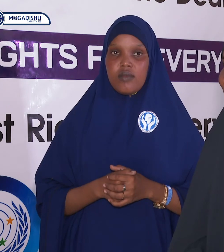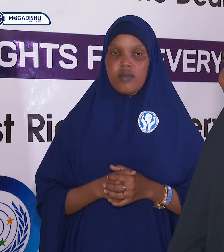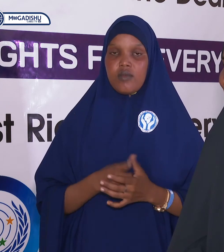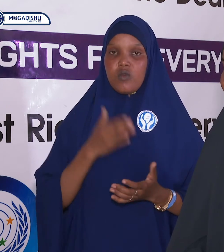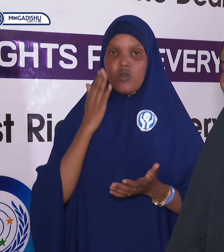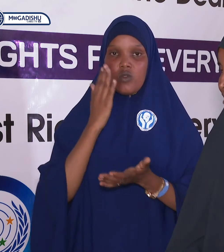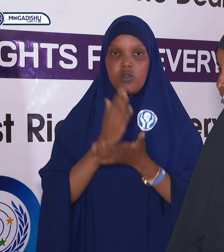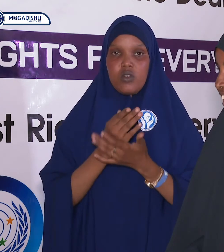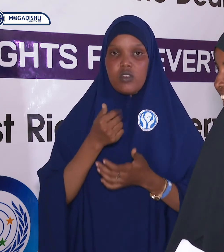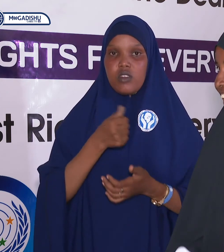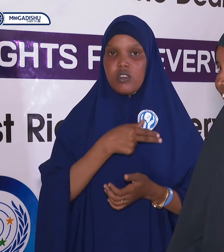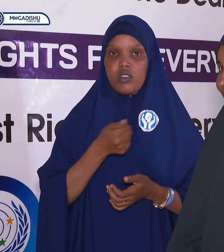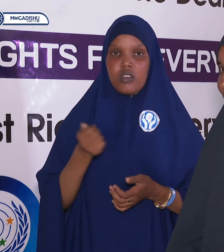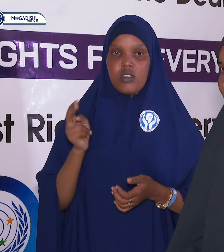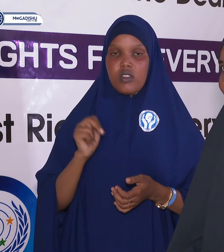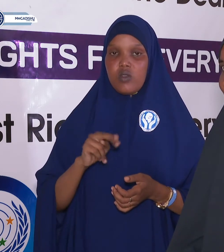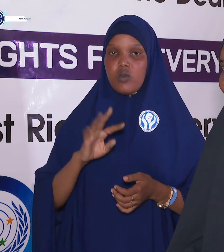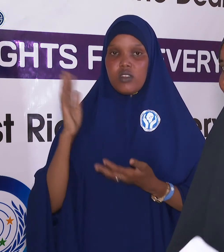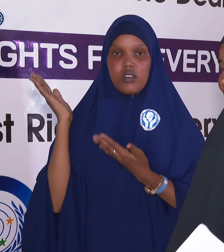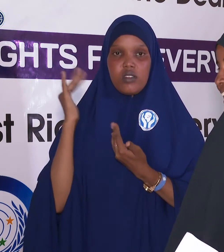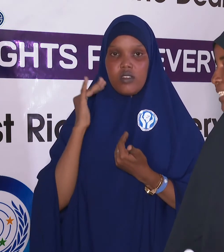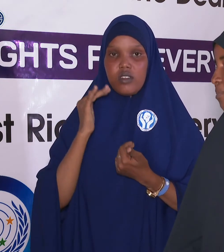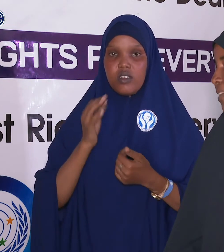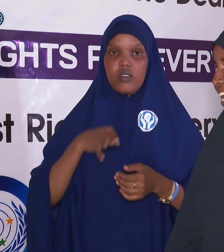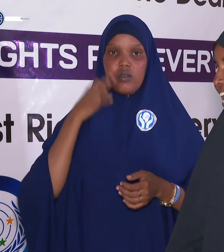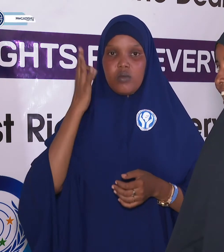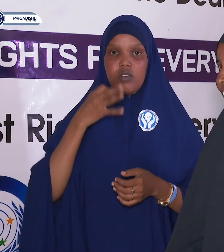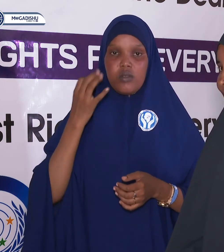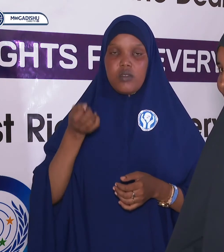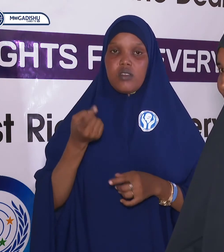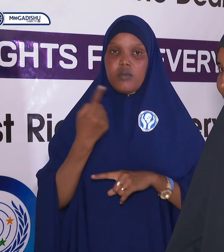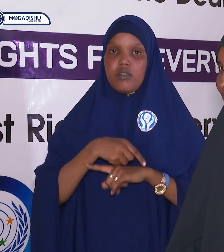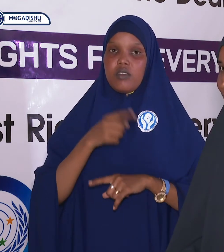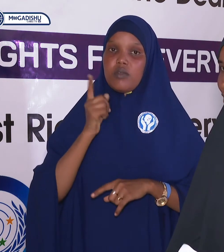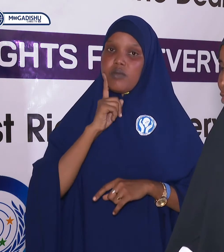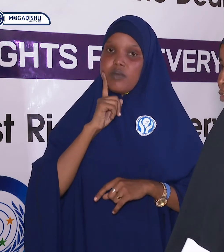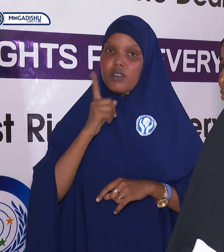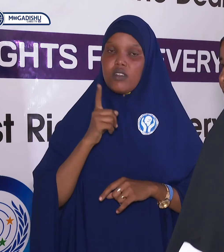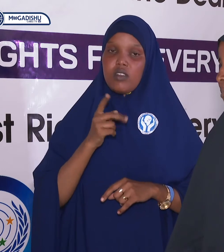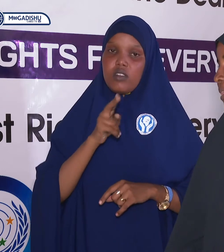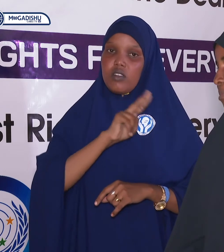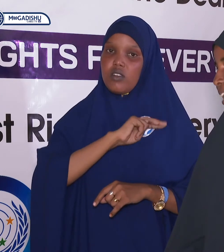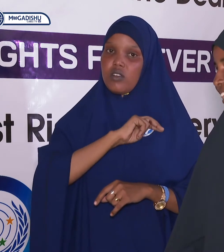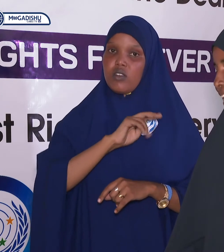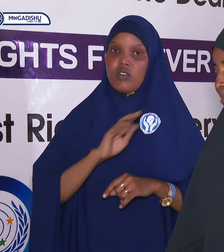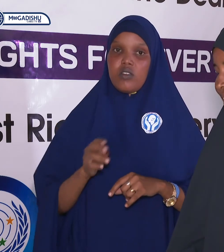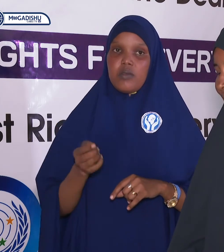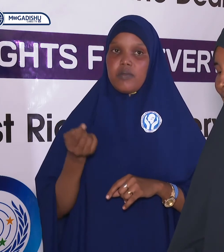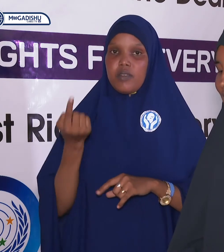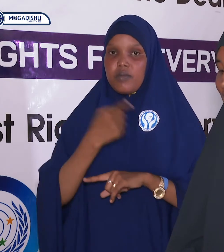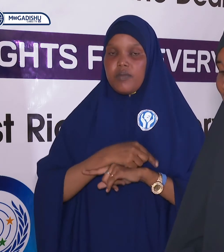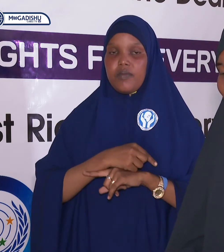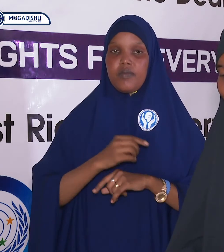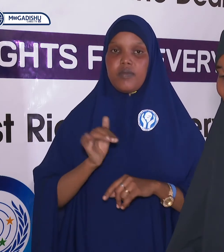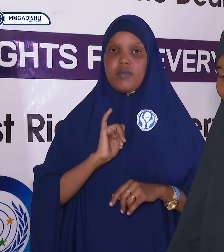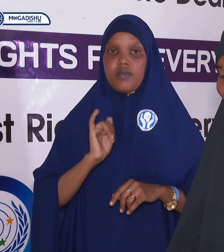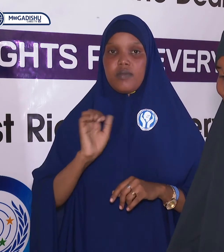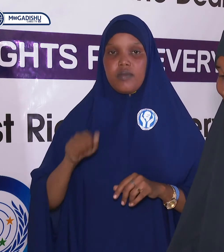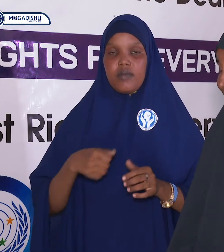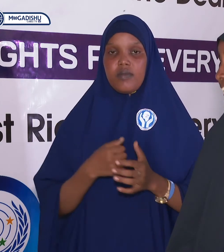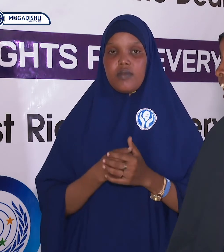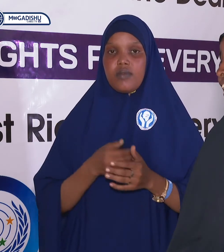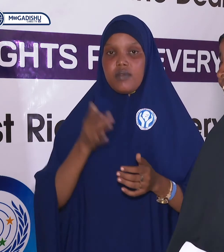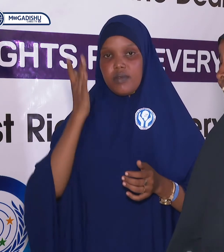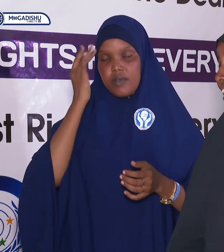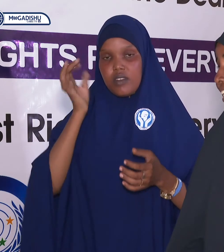run ahaantii waxaan filan laynaa in mustaqbalka maalinta berri ah aysan noqon doonin mid maanta lamid ah sababa la